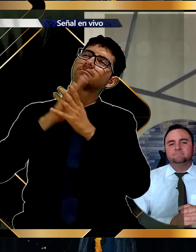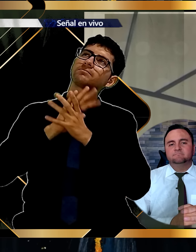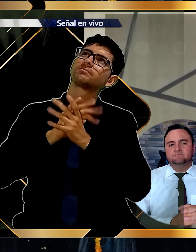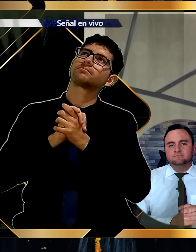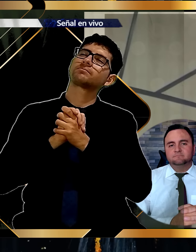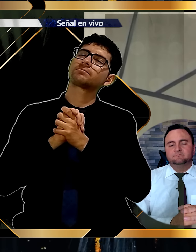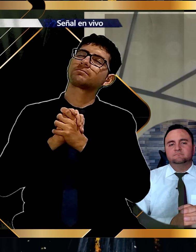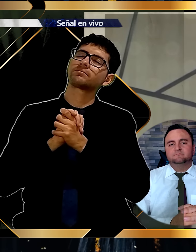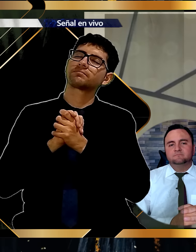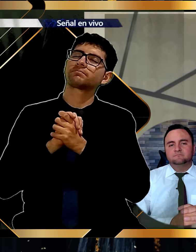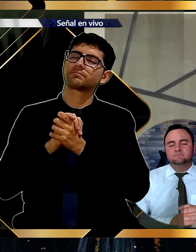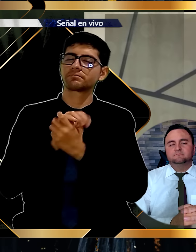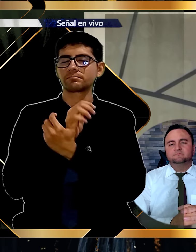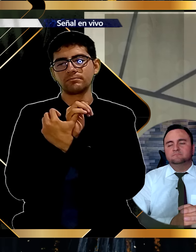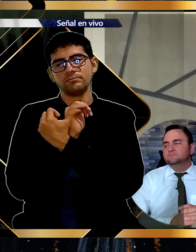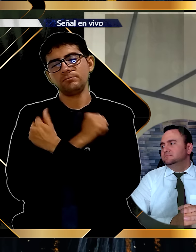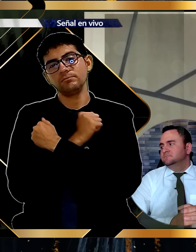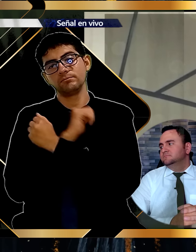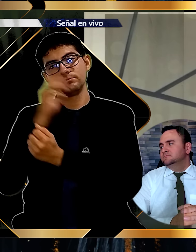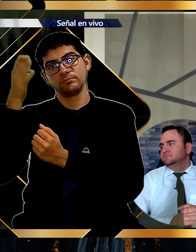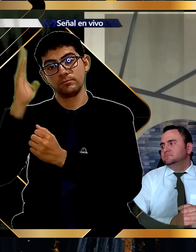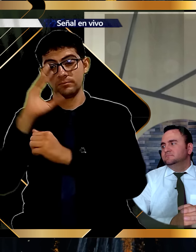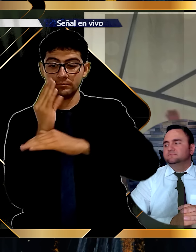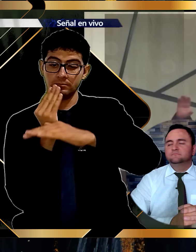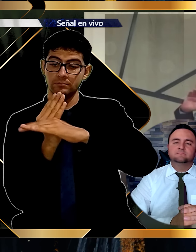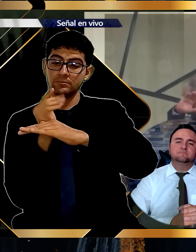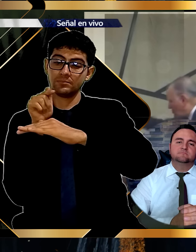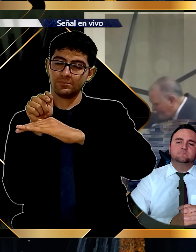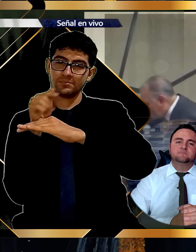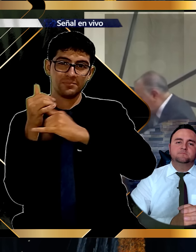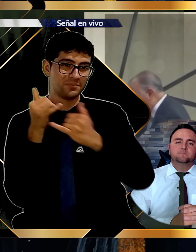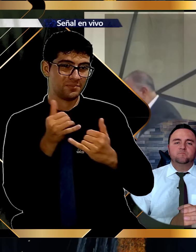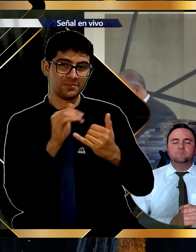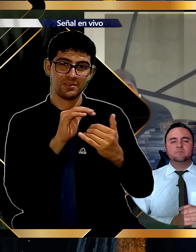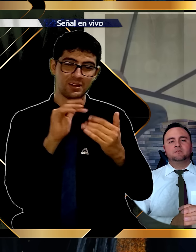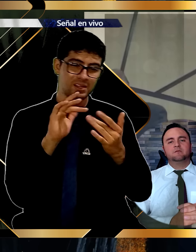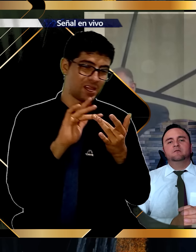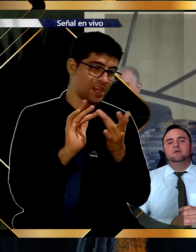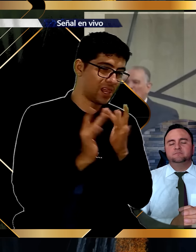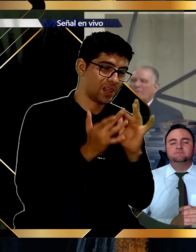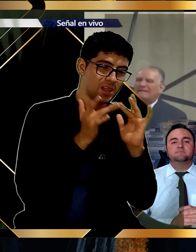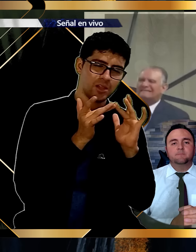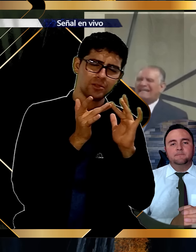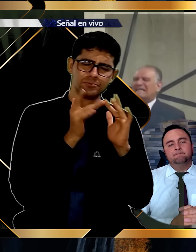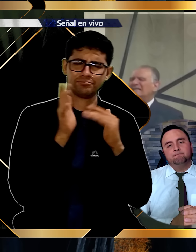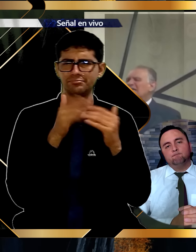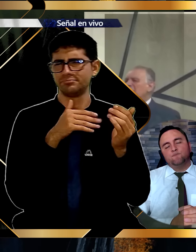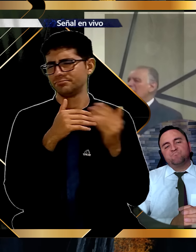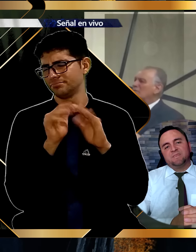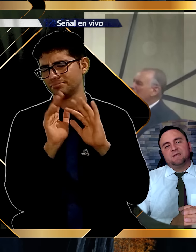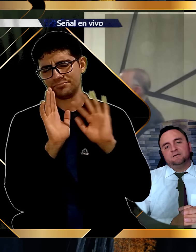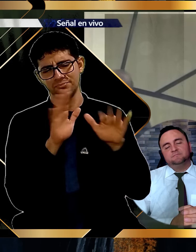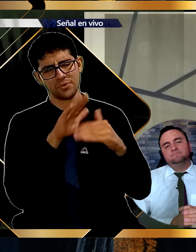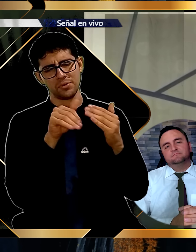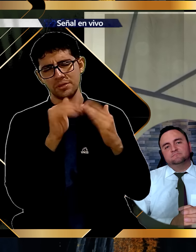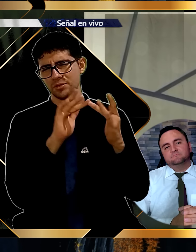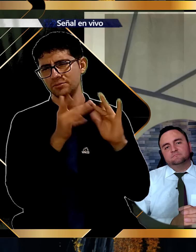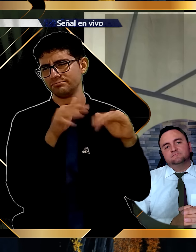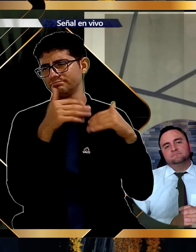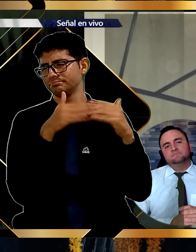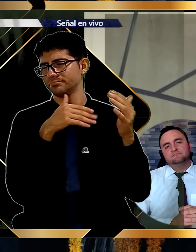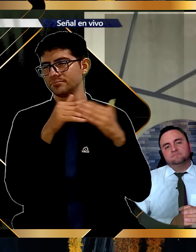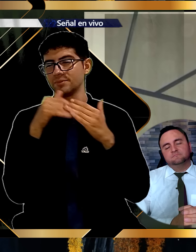La iglesia no estará aquí. Que venga la tribulación que quiera. No me interesa. Hermano, vamos a hablar